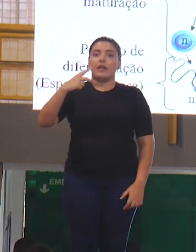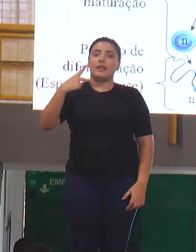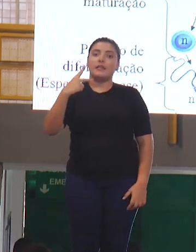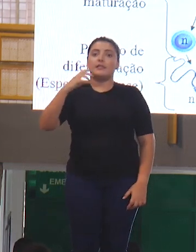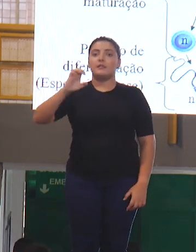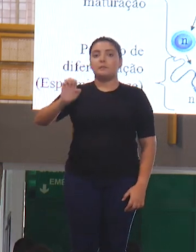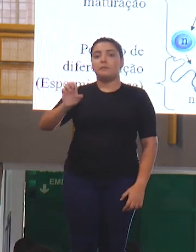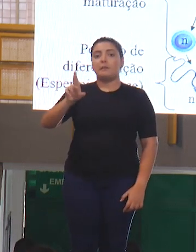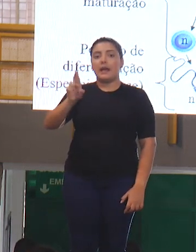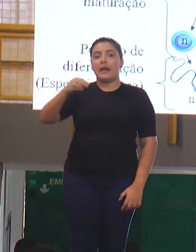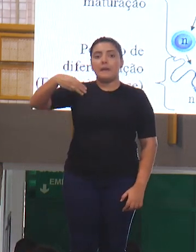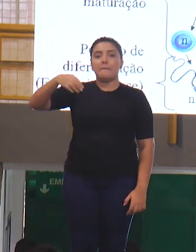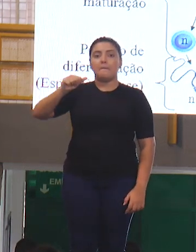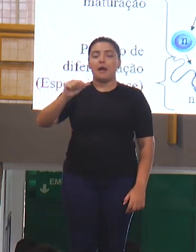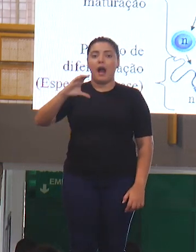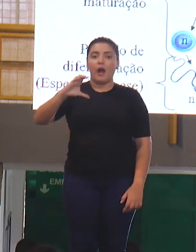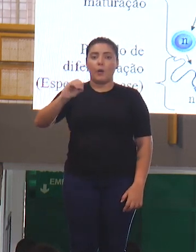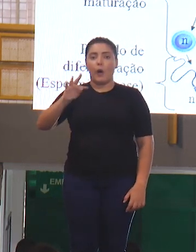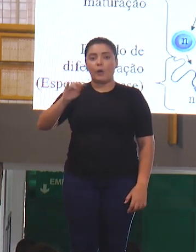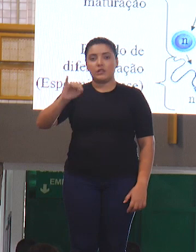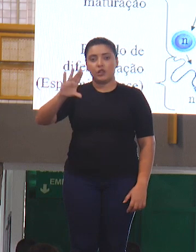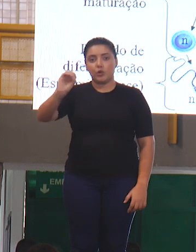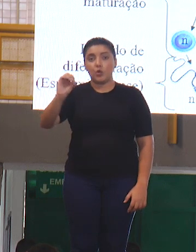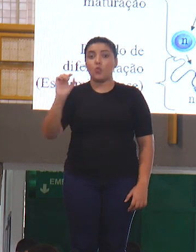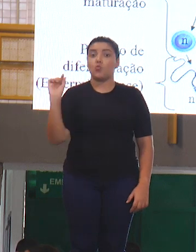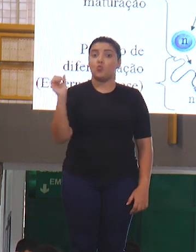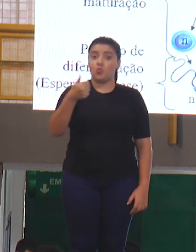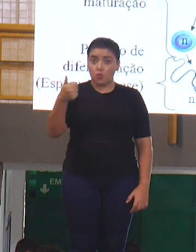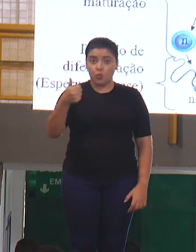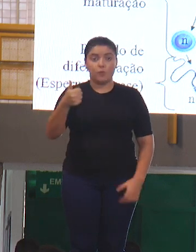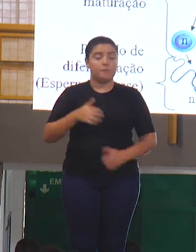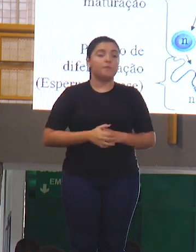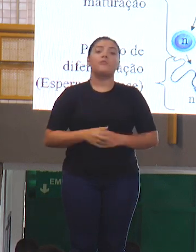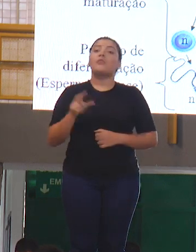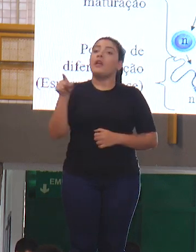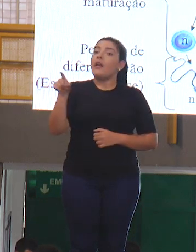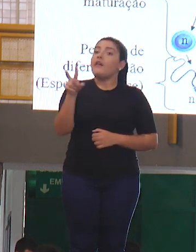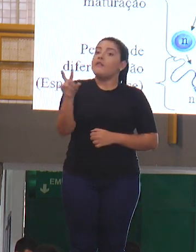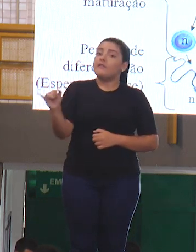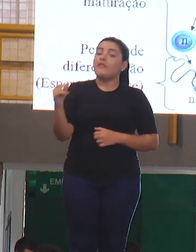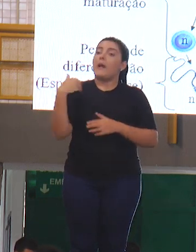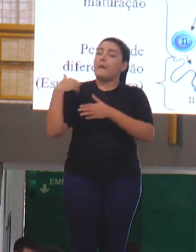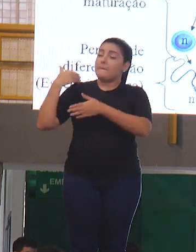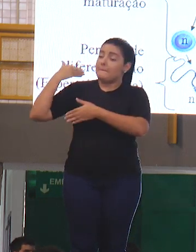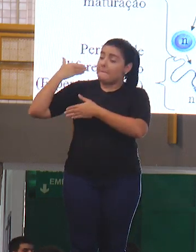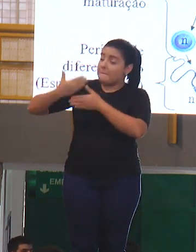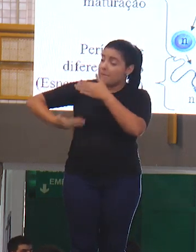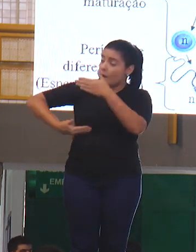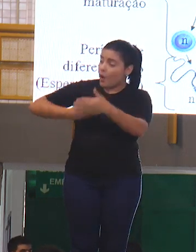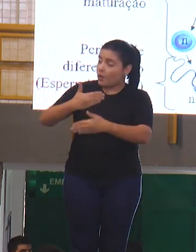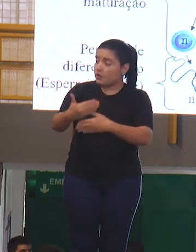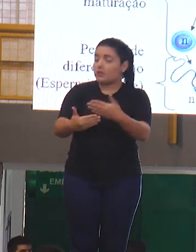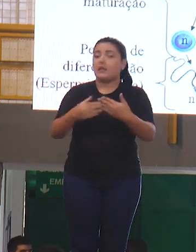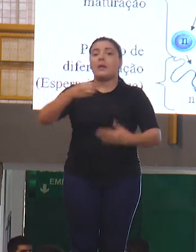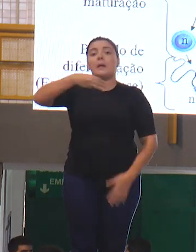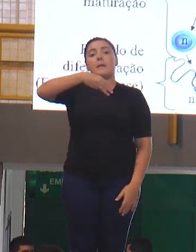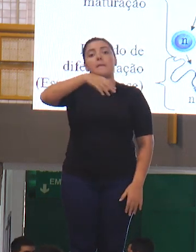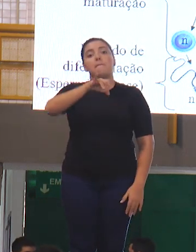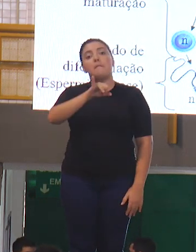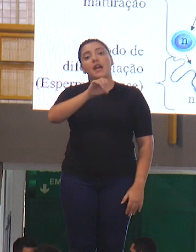espermatócito 1. Esse espermatócito 1 é que vai entrar no processo de